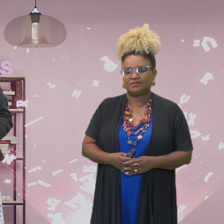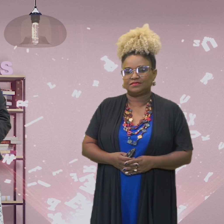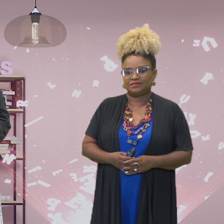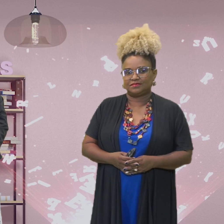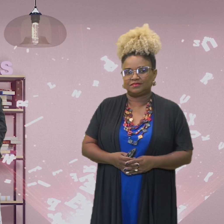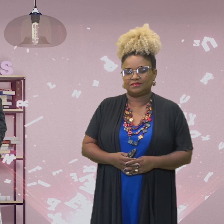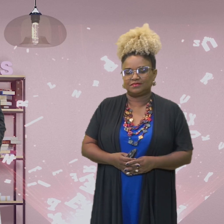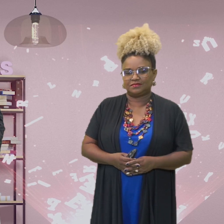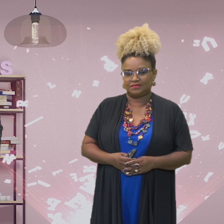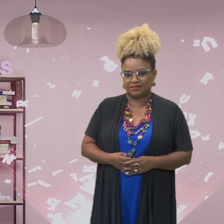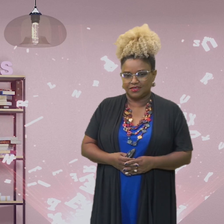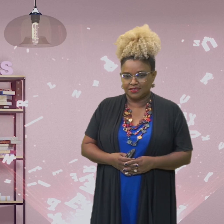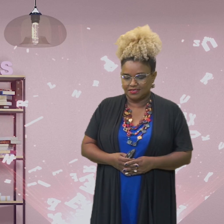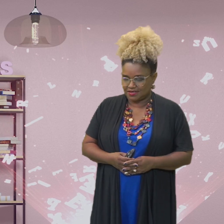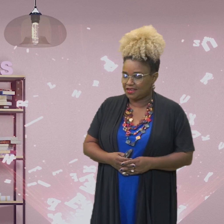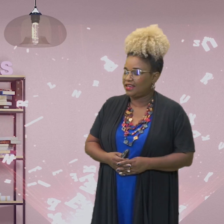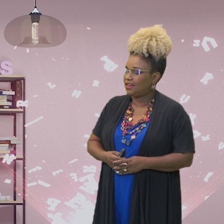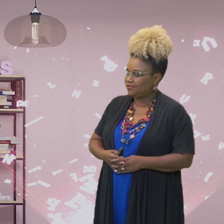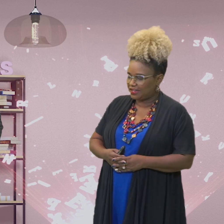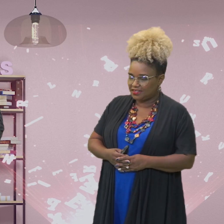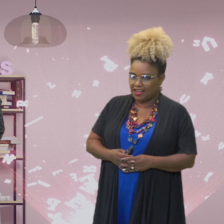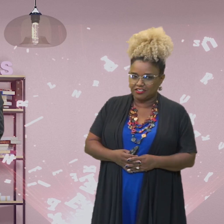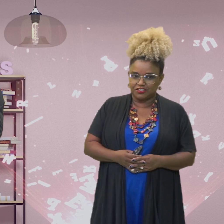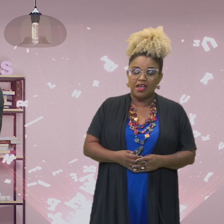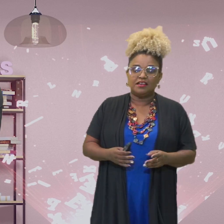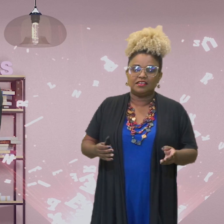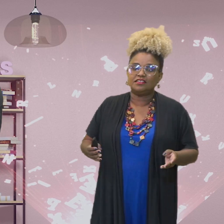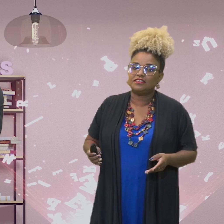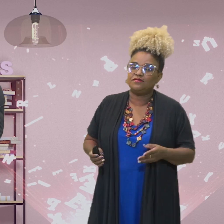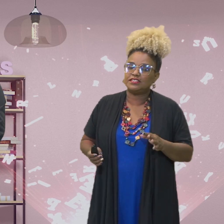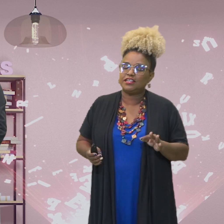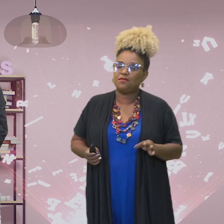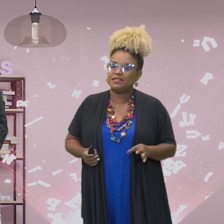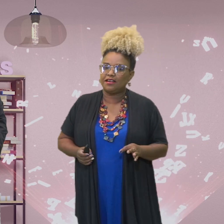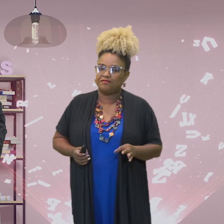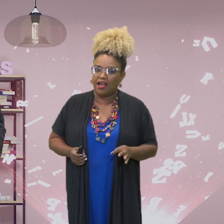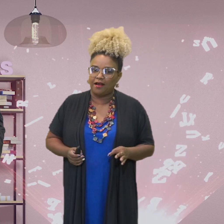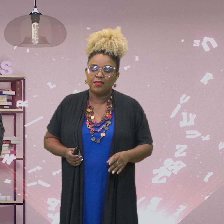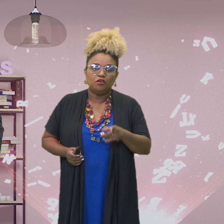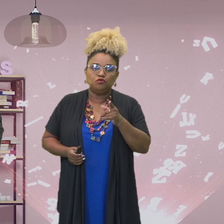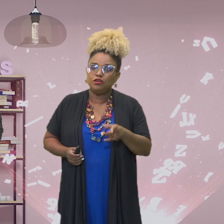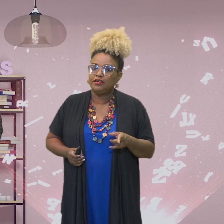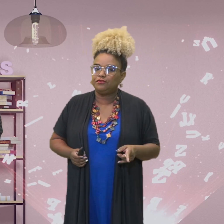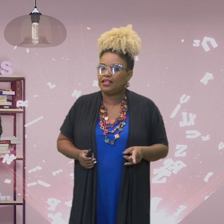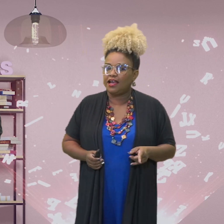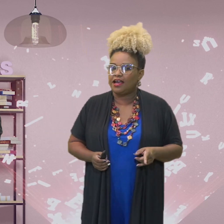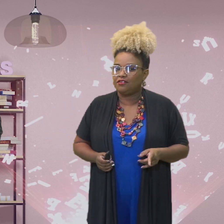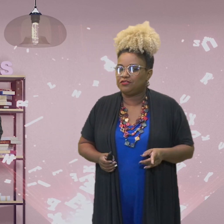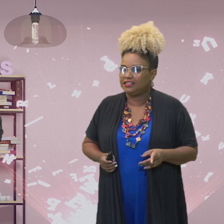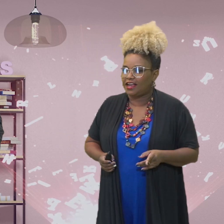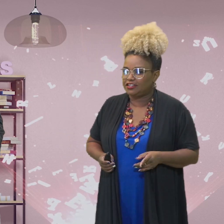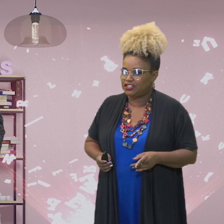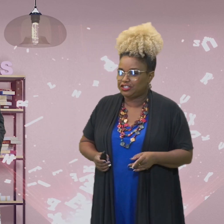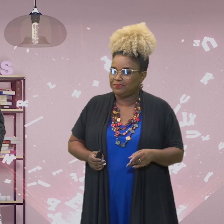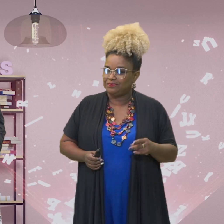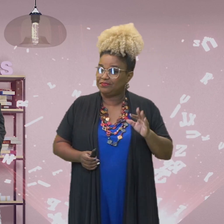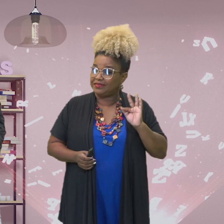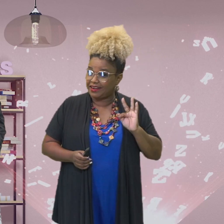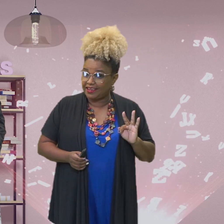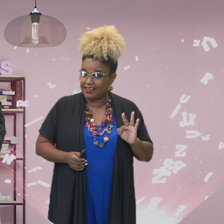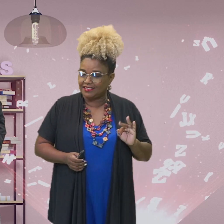nosso próprio país. Não é isso, Mari? É verdade. Tanto se você observar no livro da